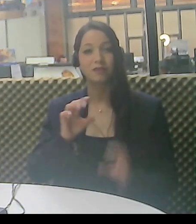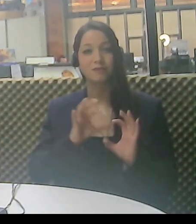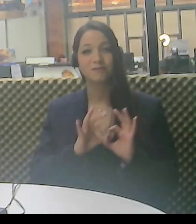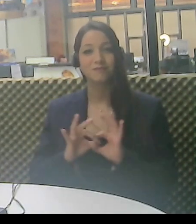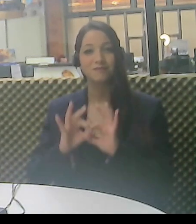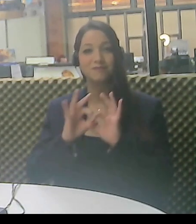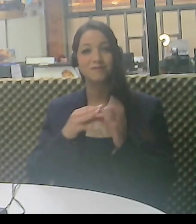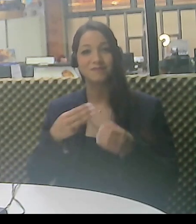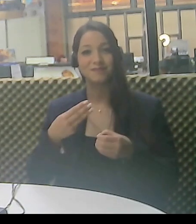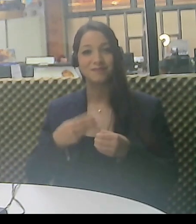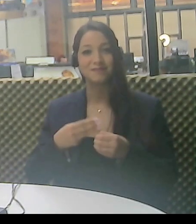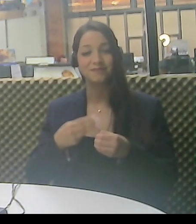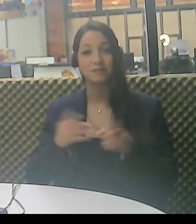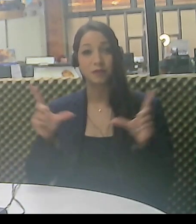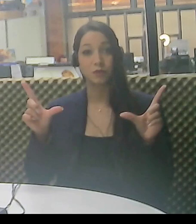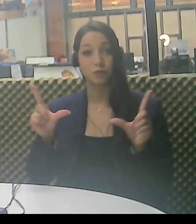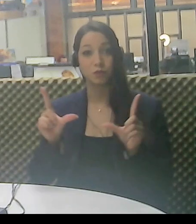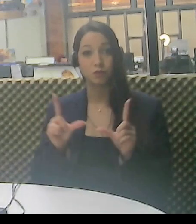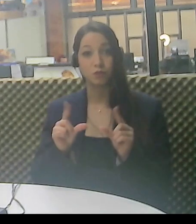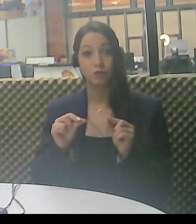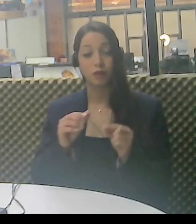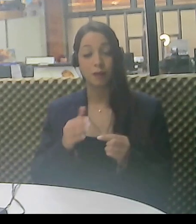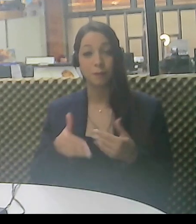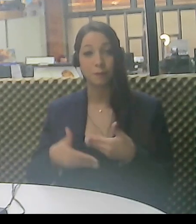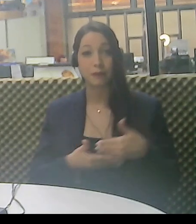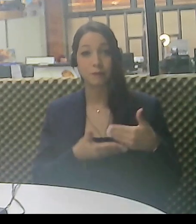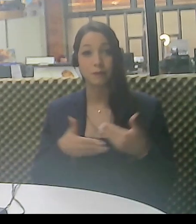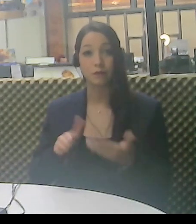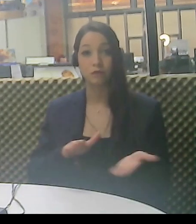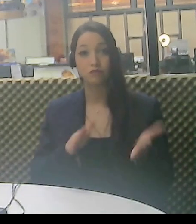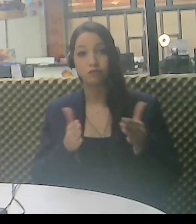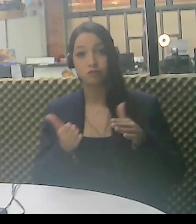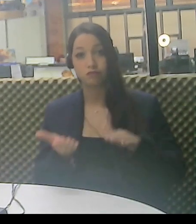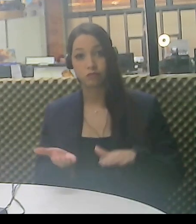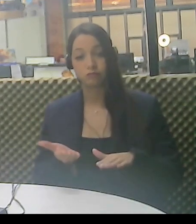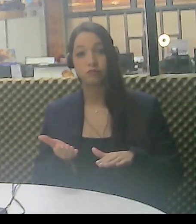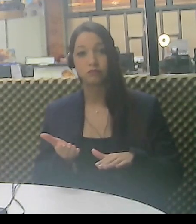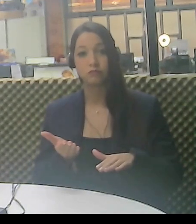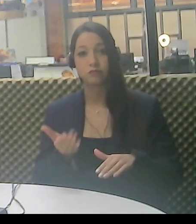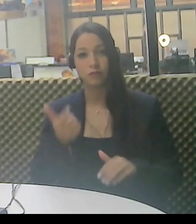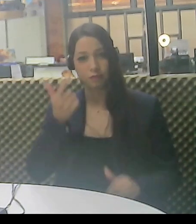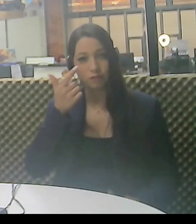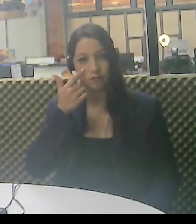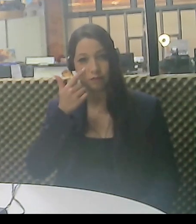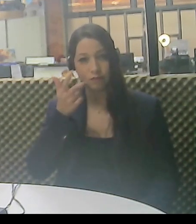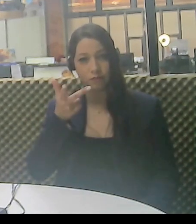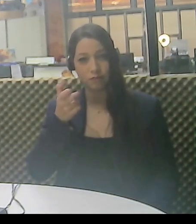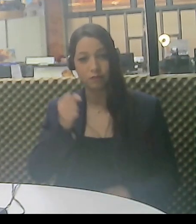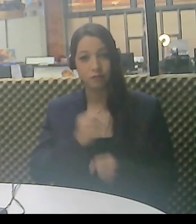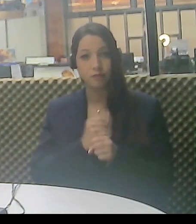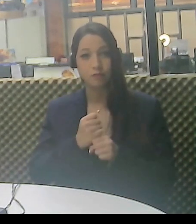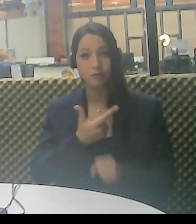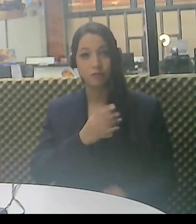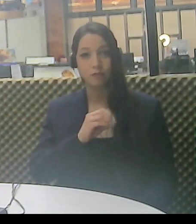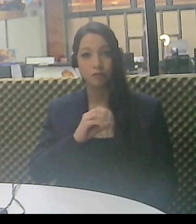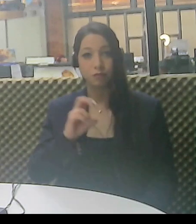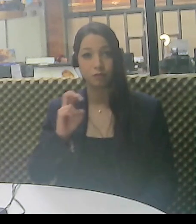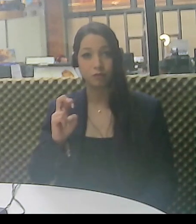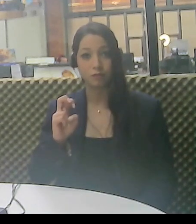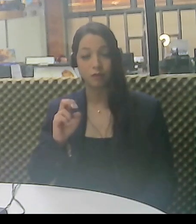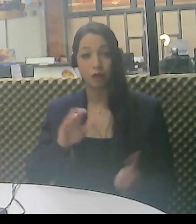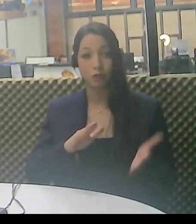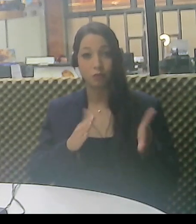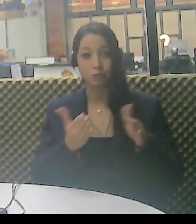do município na redução da taxa de mortalidade infantil. Para você ter uma ideia, em 2005, a taxa de mortalidade infantil